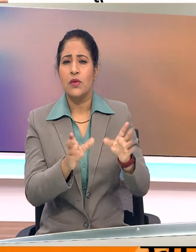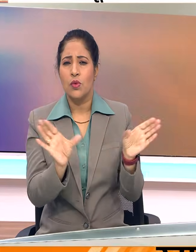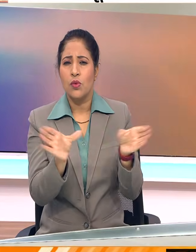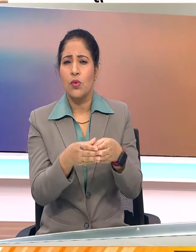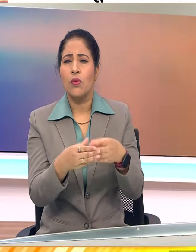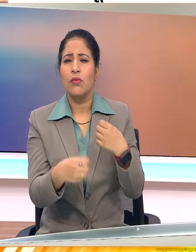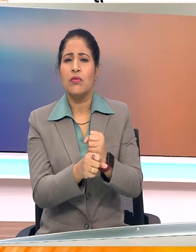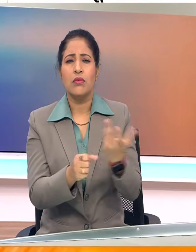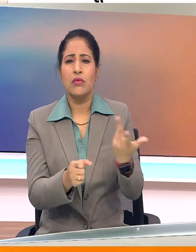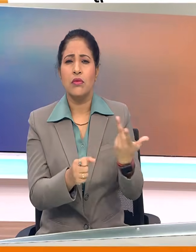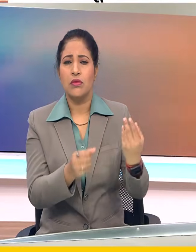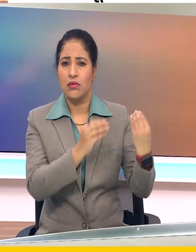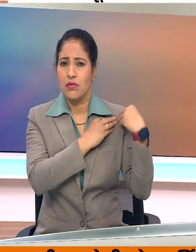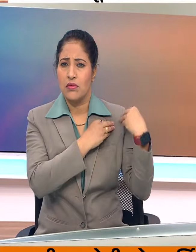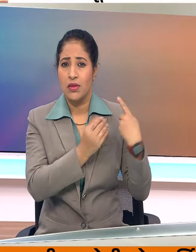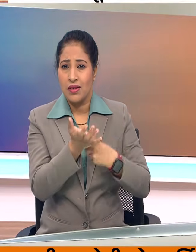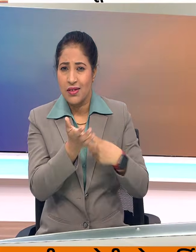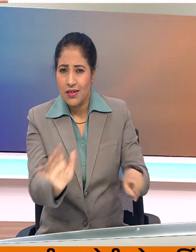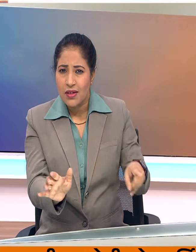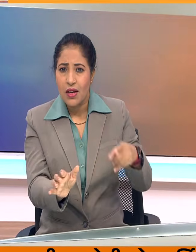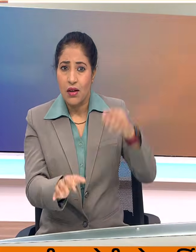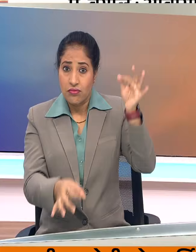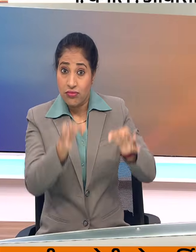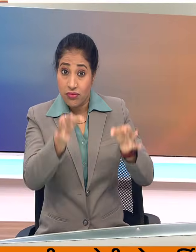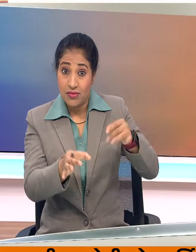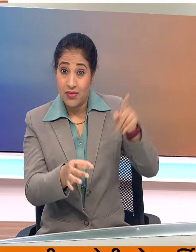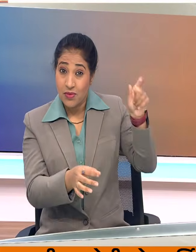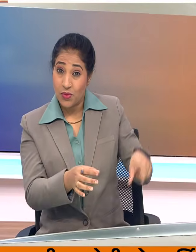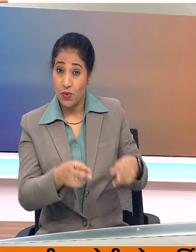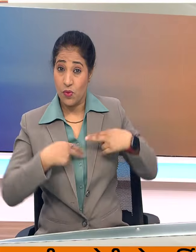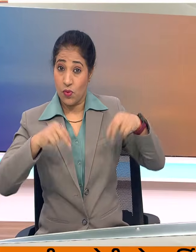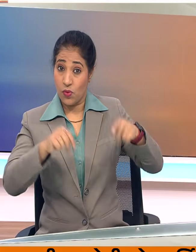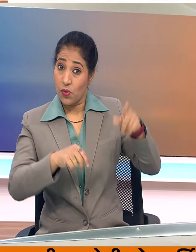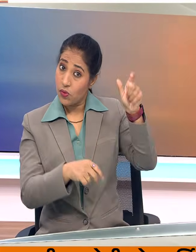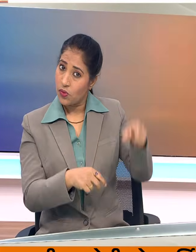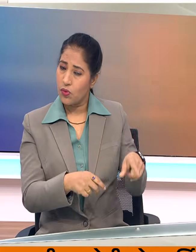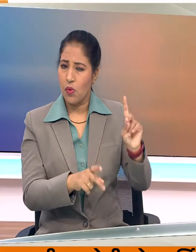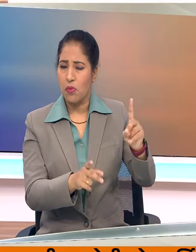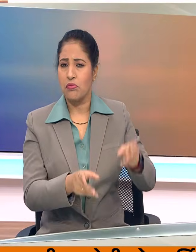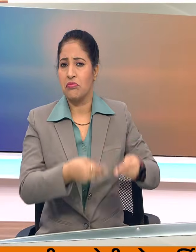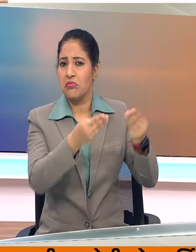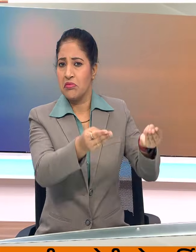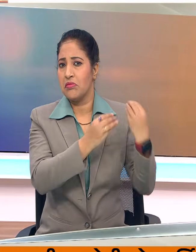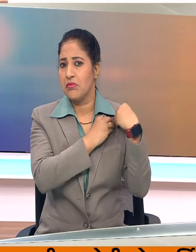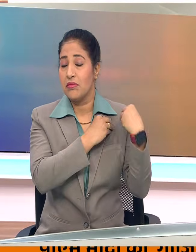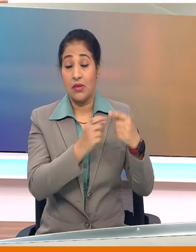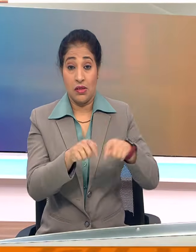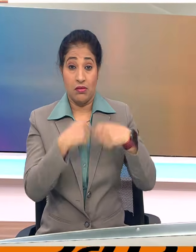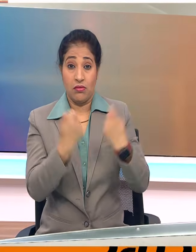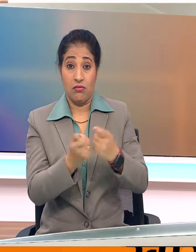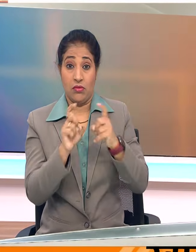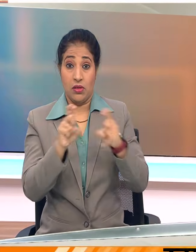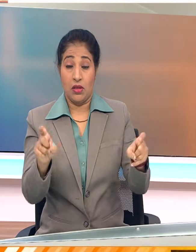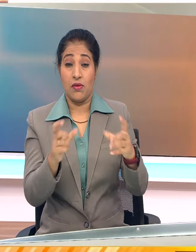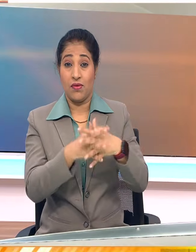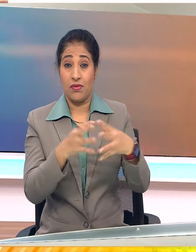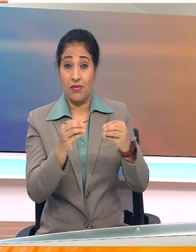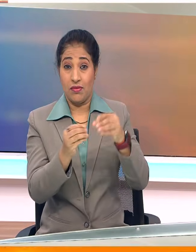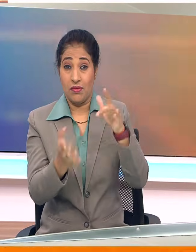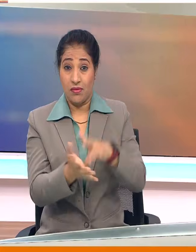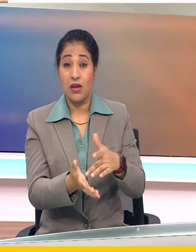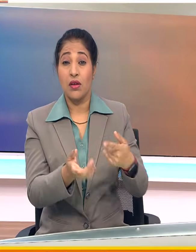कमान किसी सेवानिवृत्त न्यायाधीश को सौंपी जा सकती है। पार्टी ने साफ किया है कि पश्चिम बंगाल